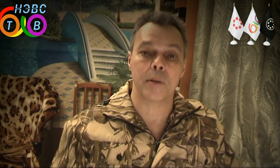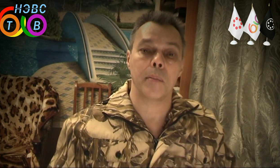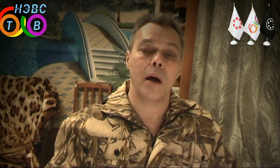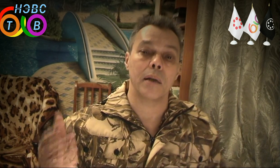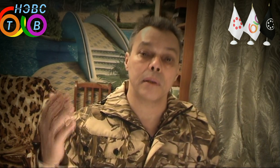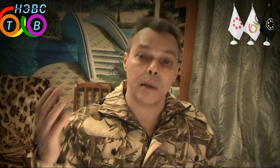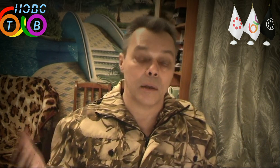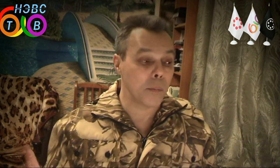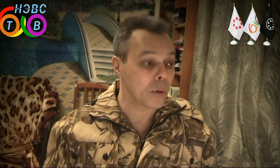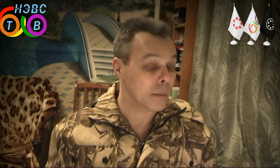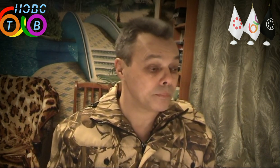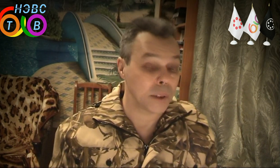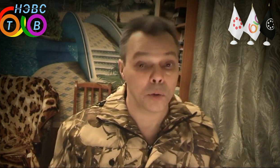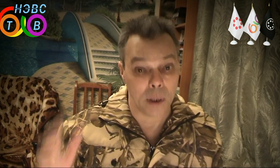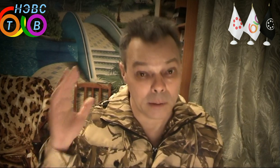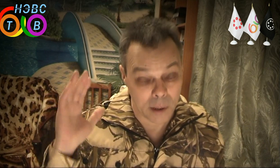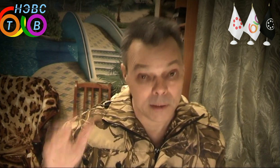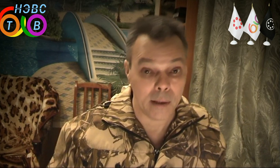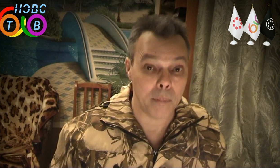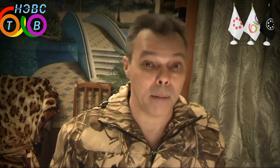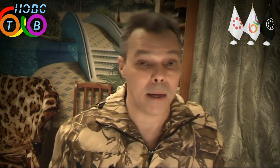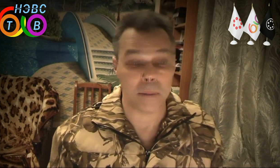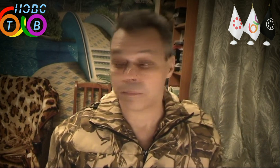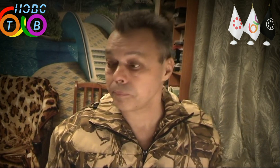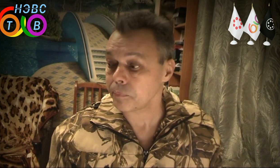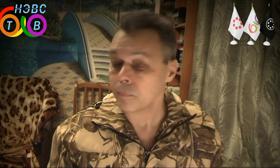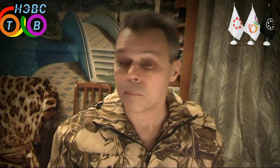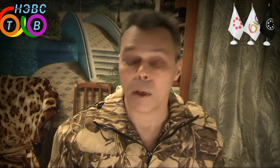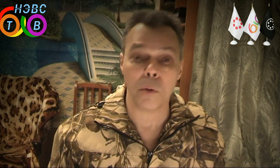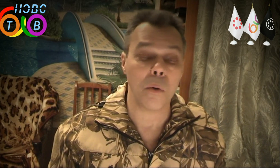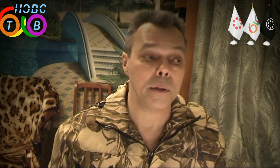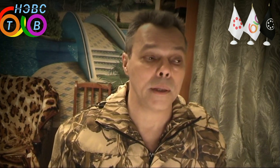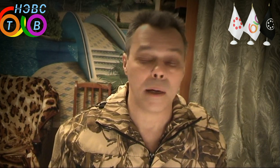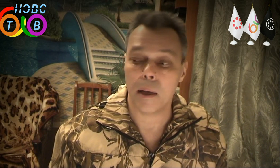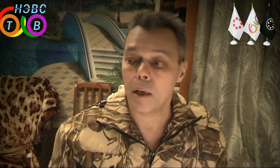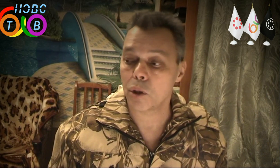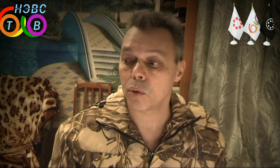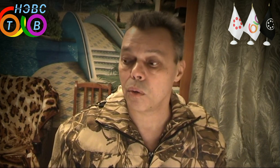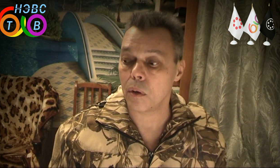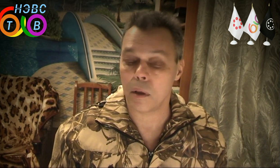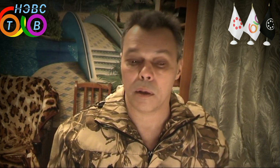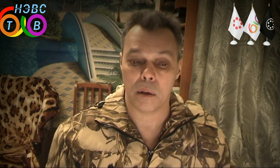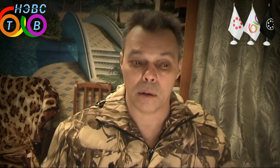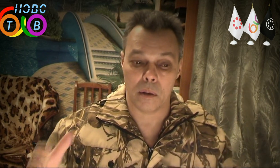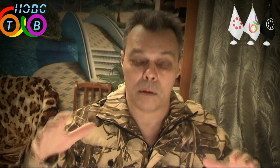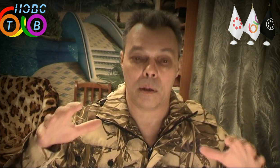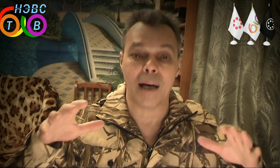образом от ребенка. Это уже отдельная проблема. Другое дело, что